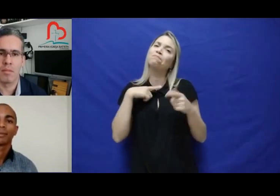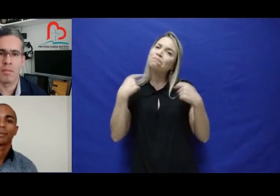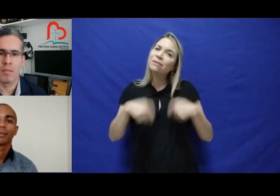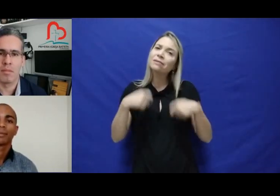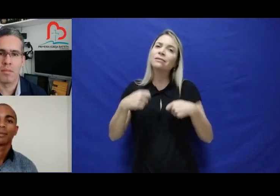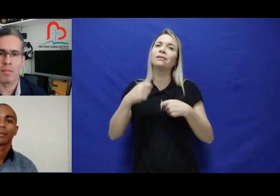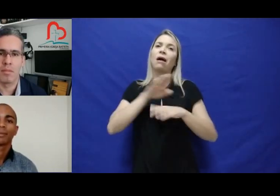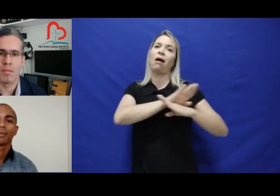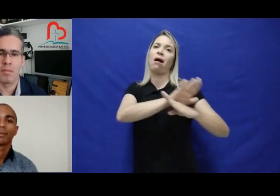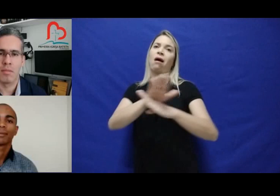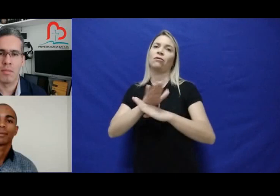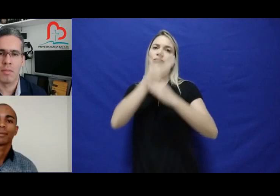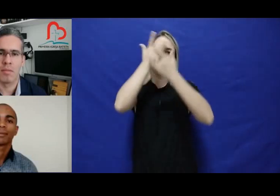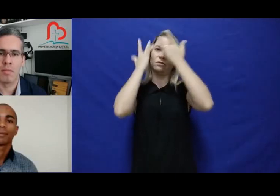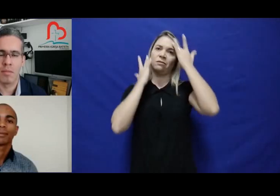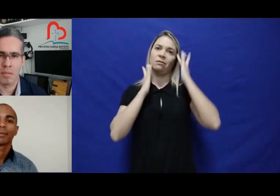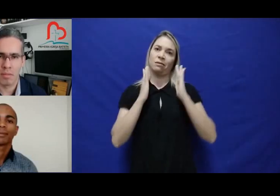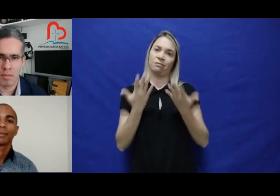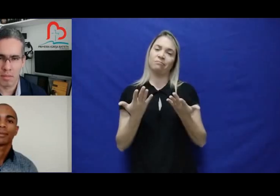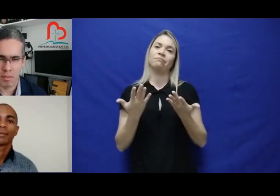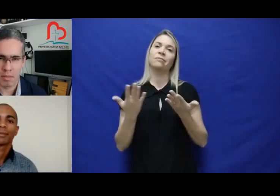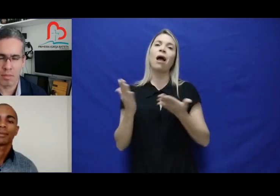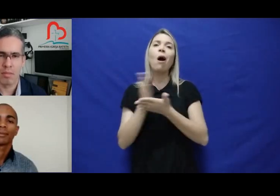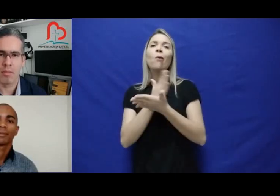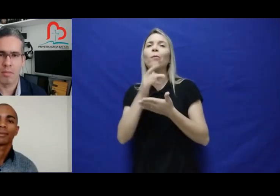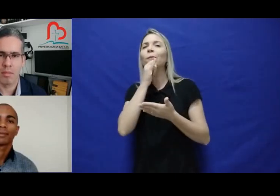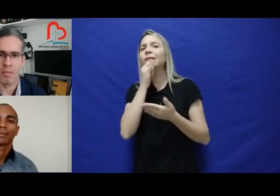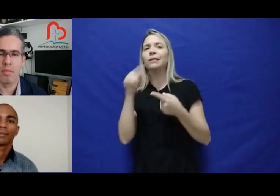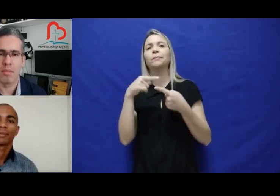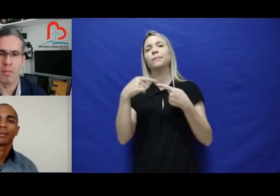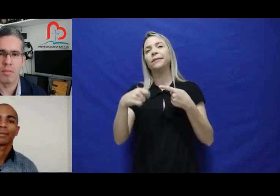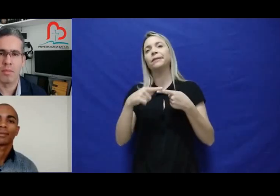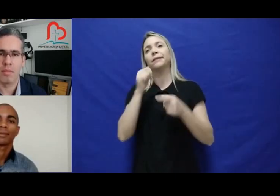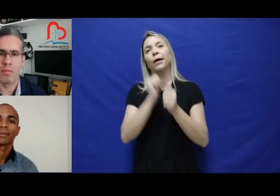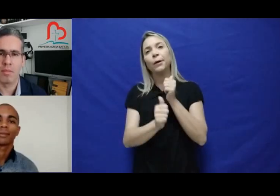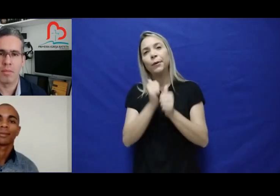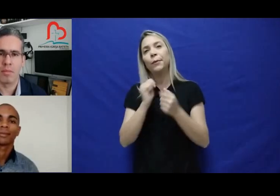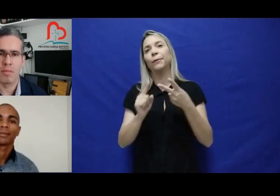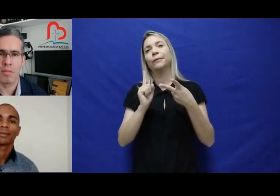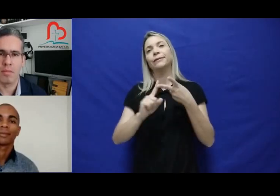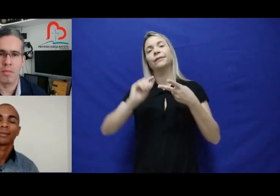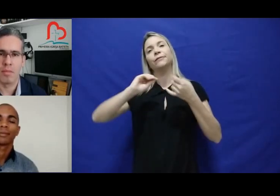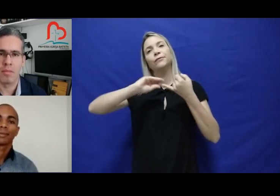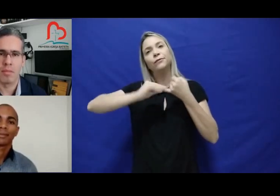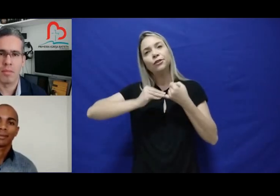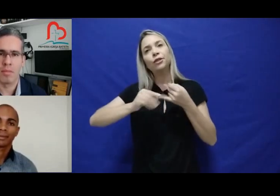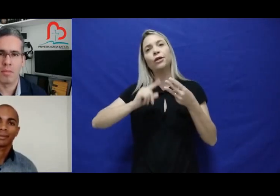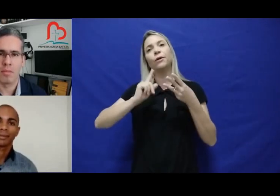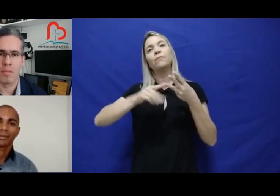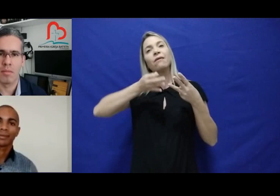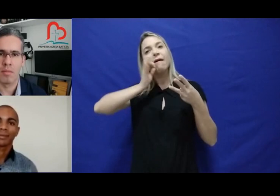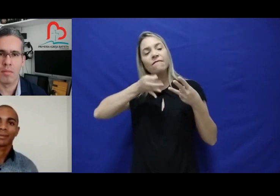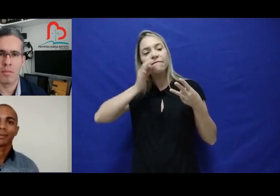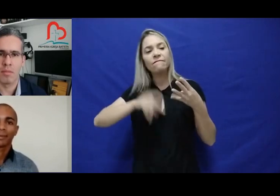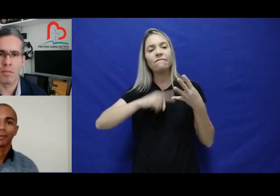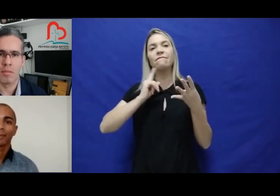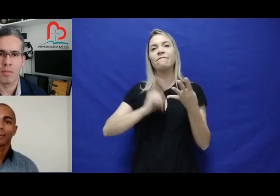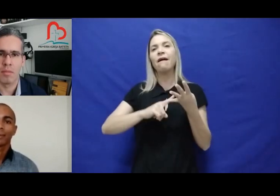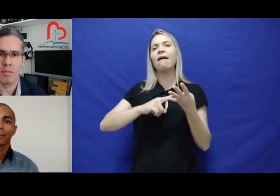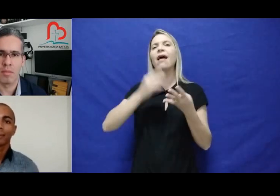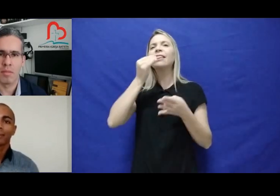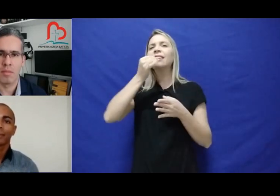Como eu já disse, nós estamos precisando, especialmente de alguns itens como